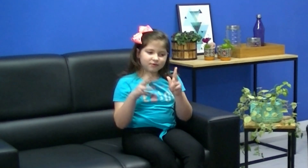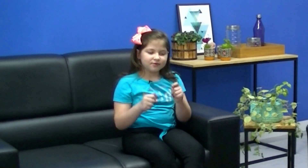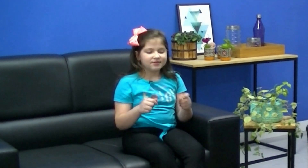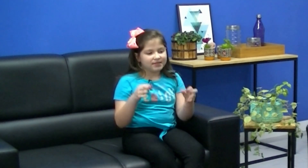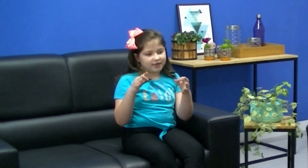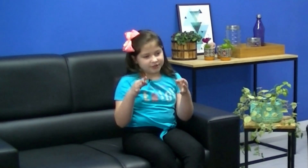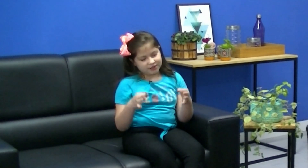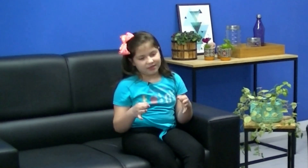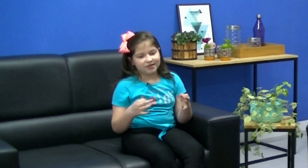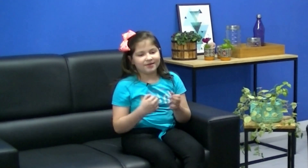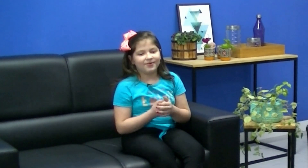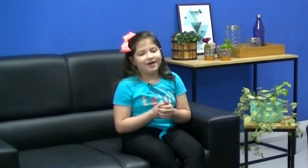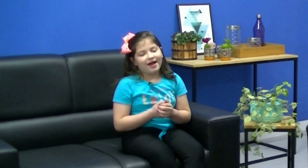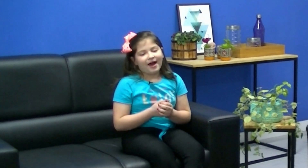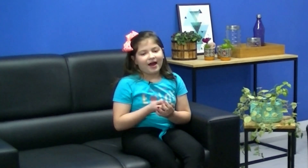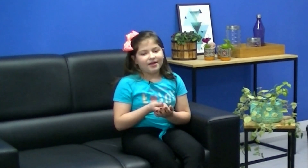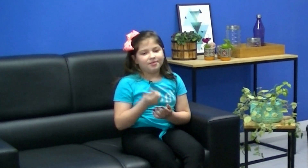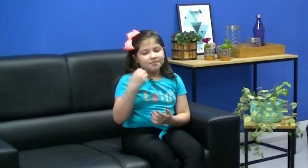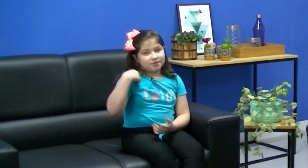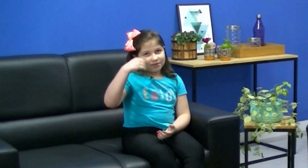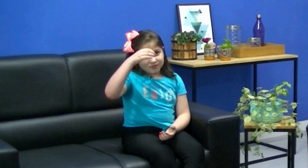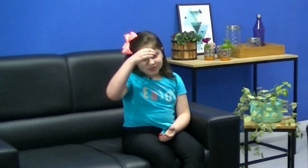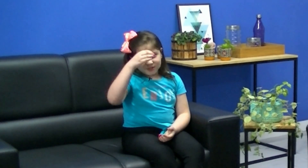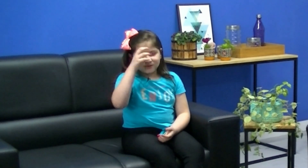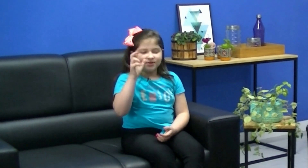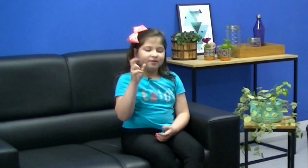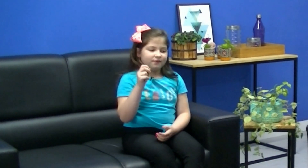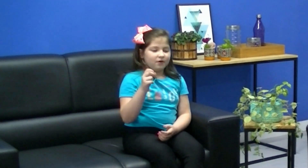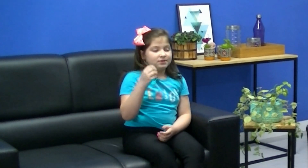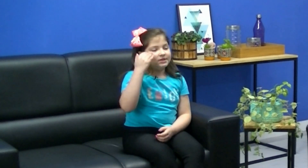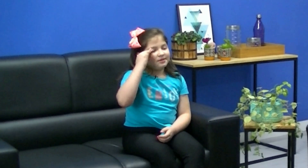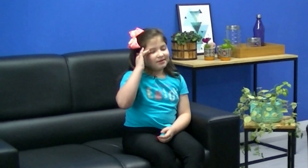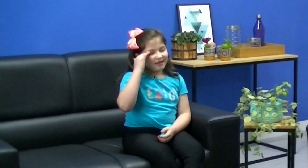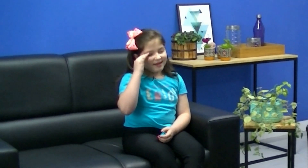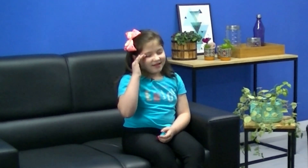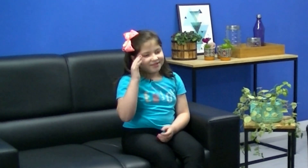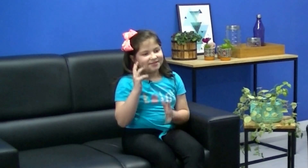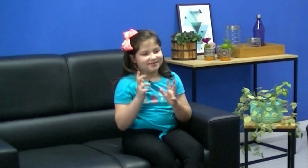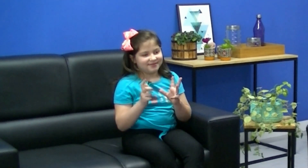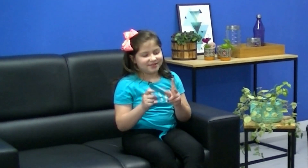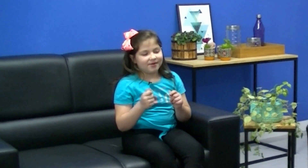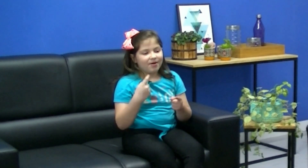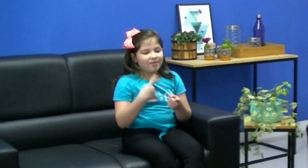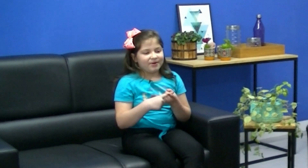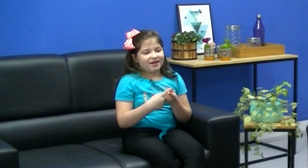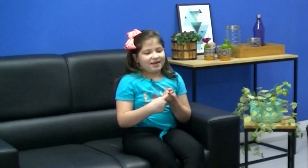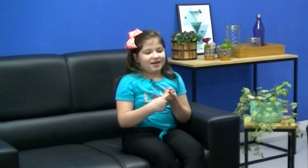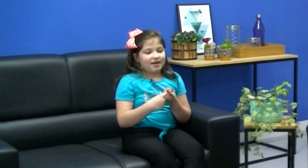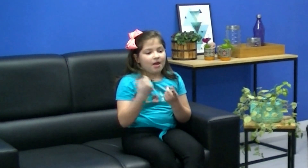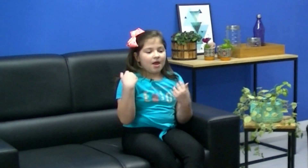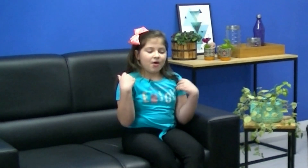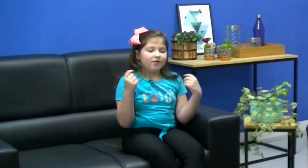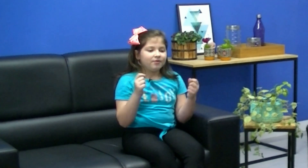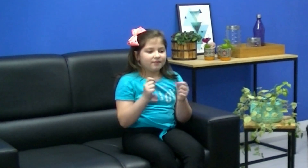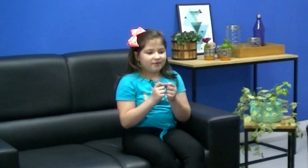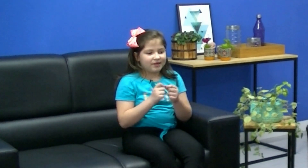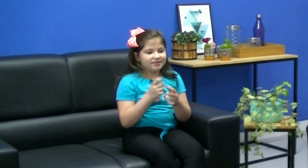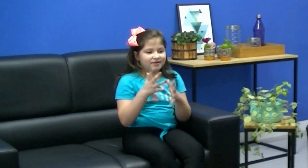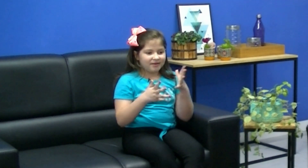tudo certinho. Aí meus tios, avós entendem tudinho, porque eu faço Libras